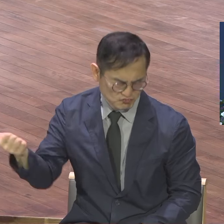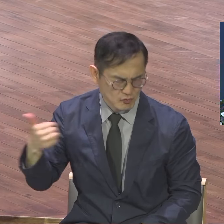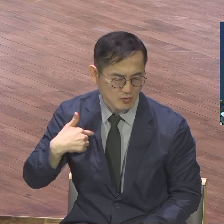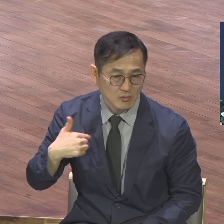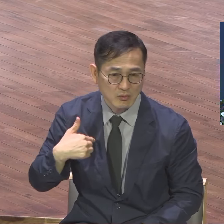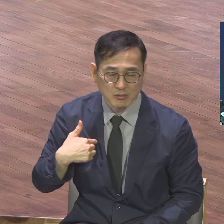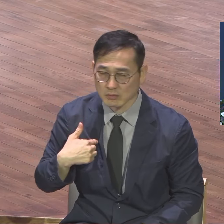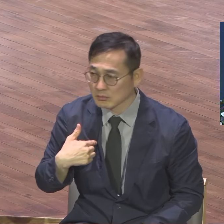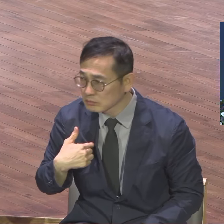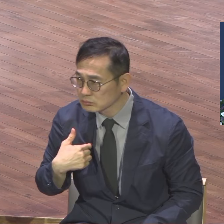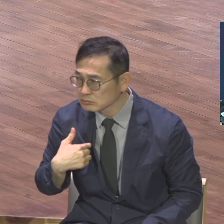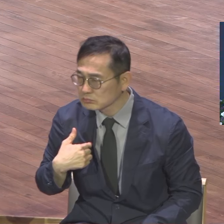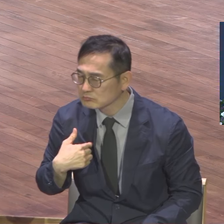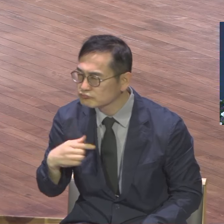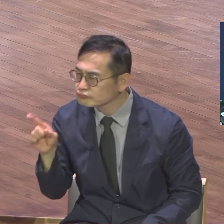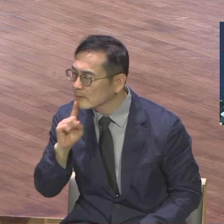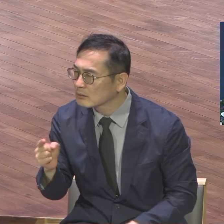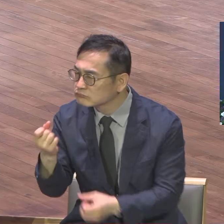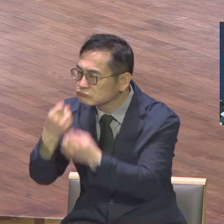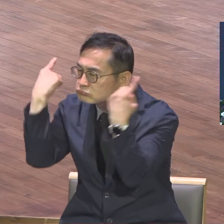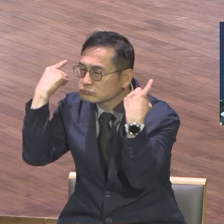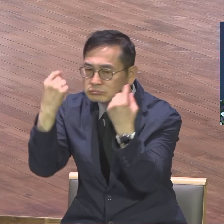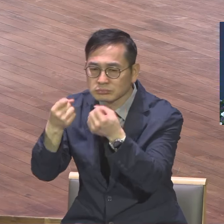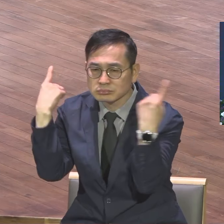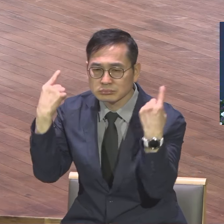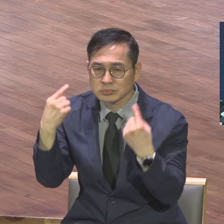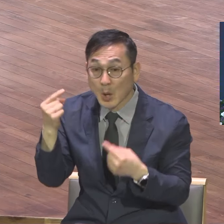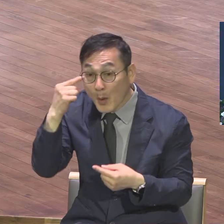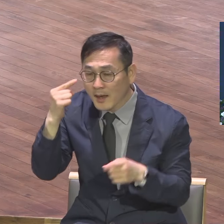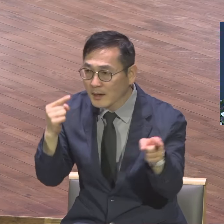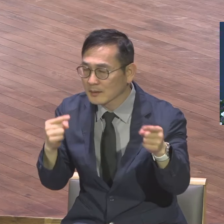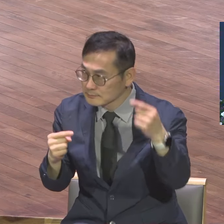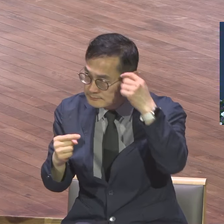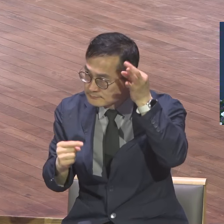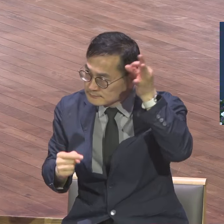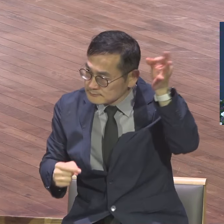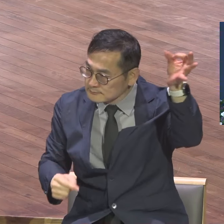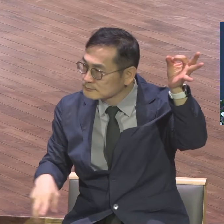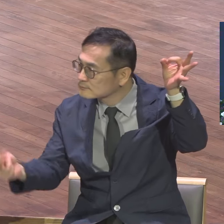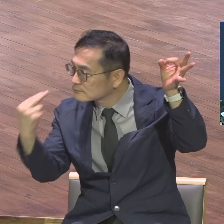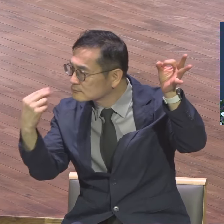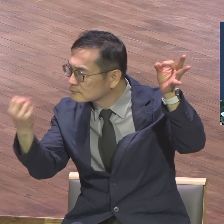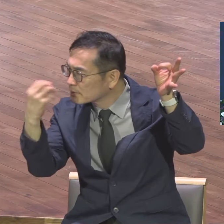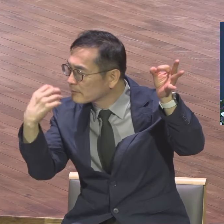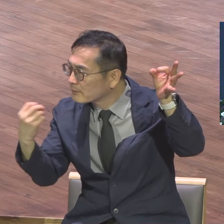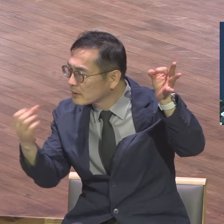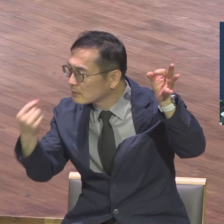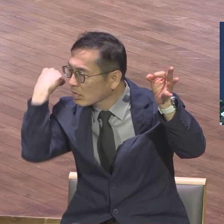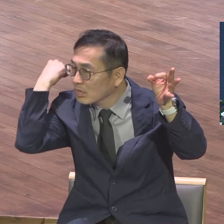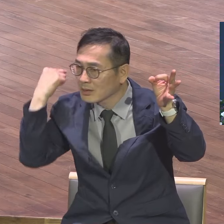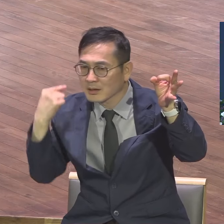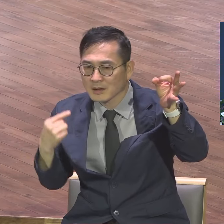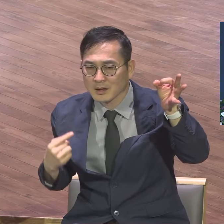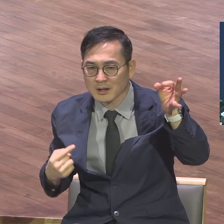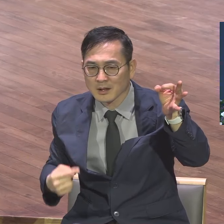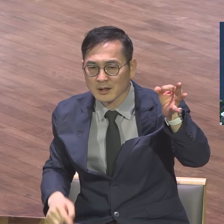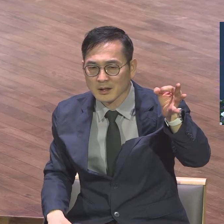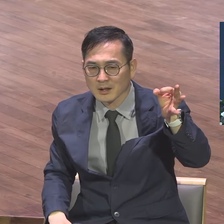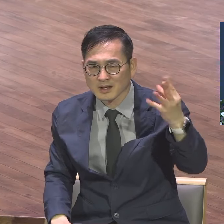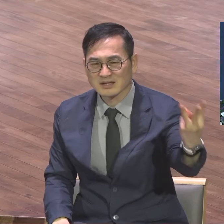안 들어왔어요. 왜? 관심이 딴 데 있으니까. 다시 말하면 육적인 것, 영적인 부분에 대해서는 전혀